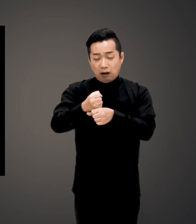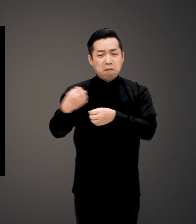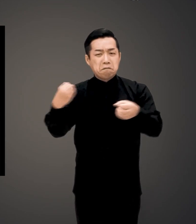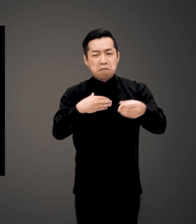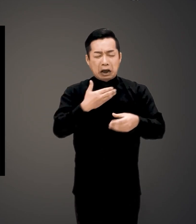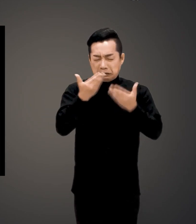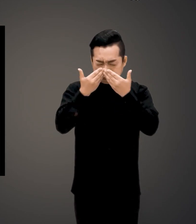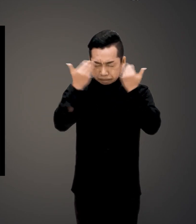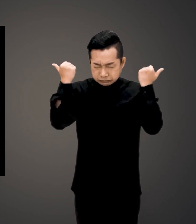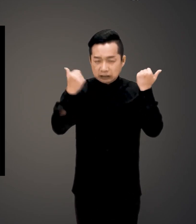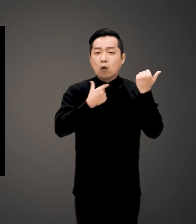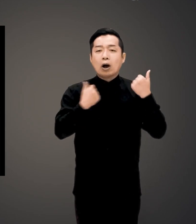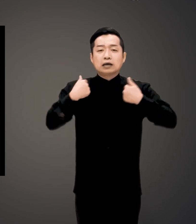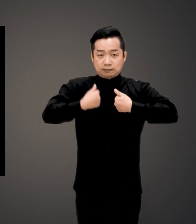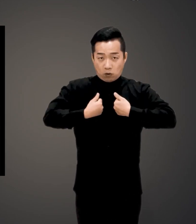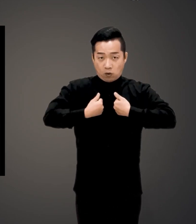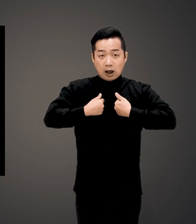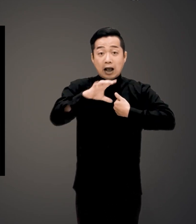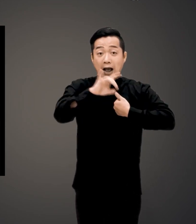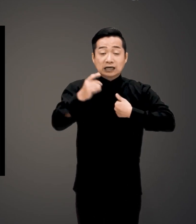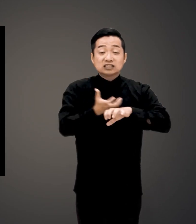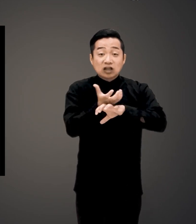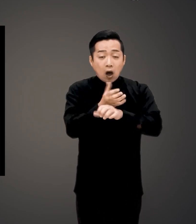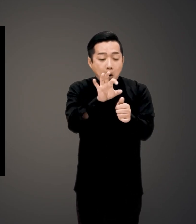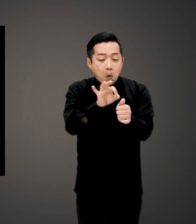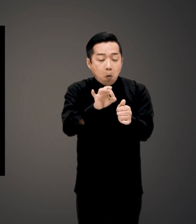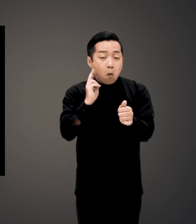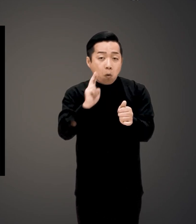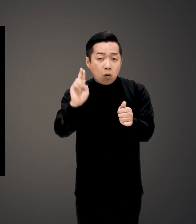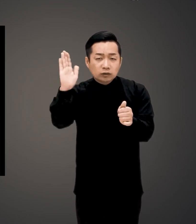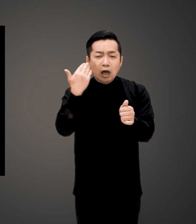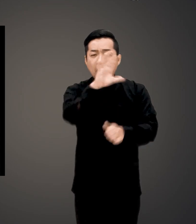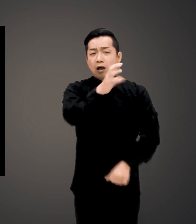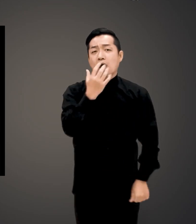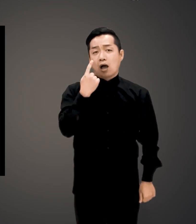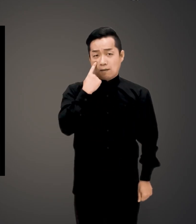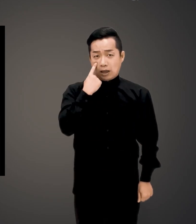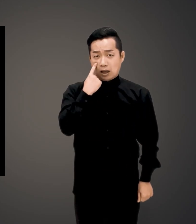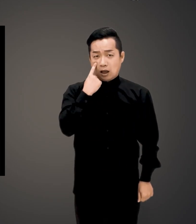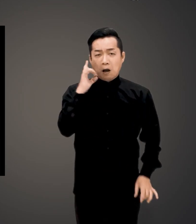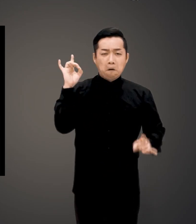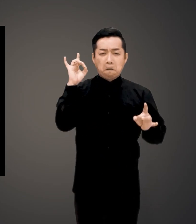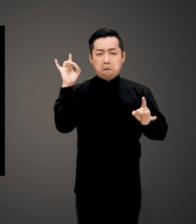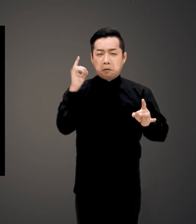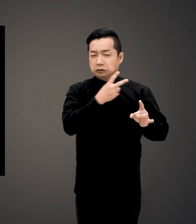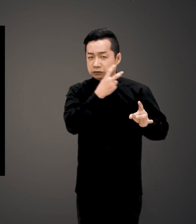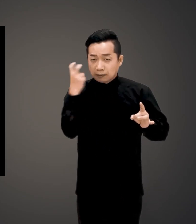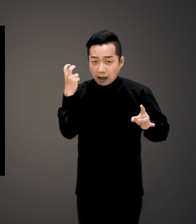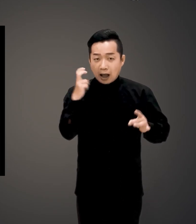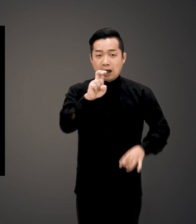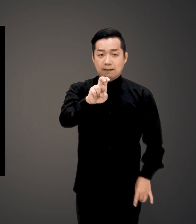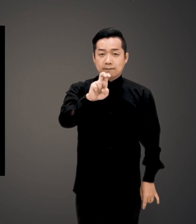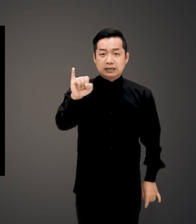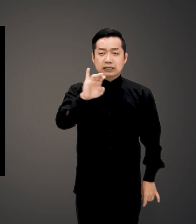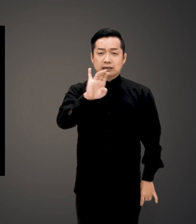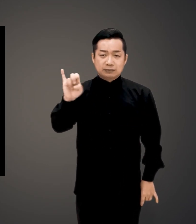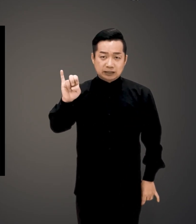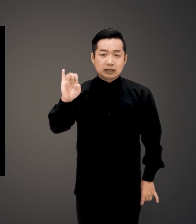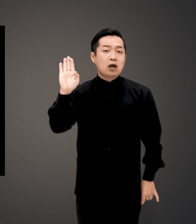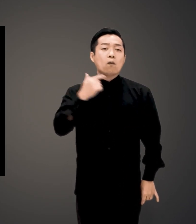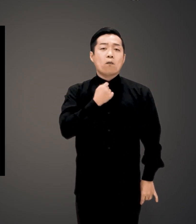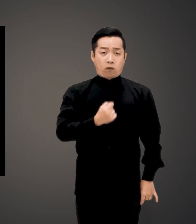뭐래도 입고 싶은 옷을 입고 때로는 털 고르는 원숭이가 되어보고 때로는 꿈쩍 않고 잠만 자는 미미가 되고도